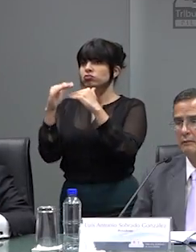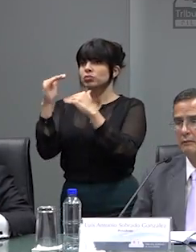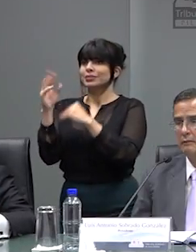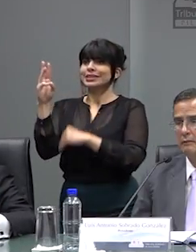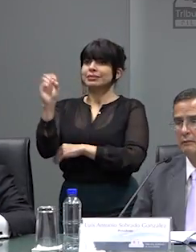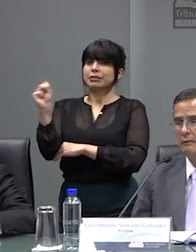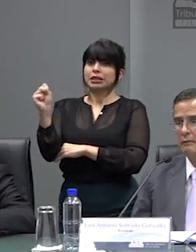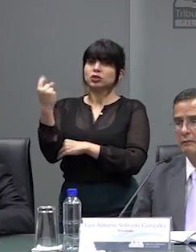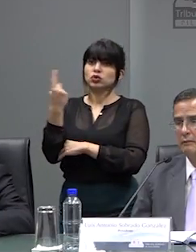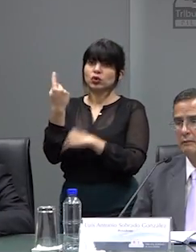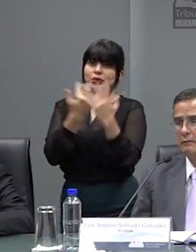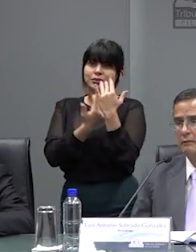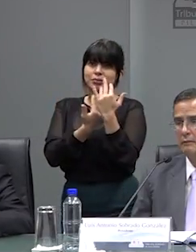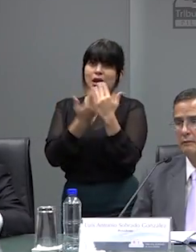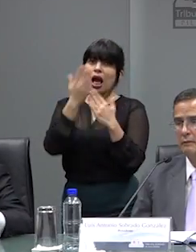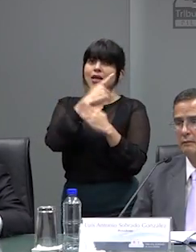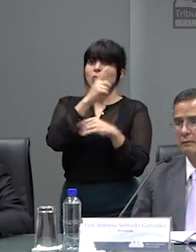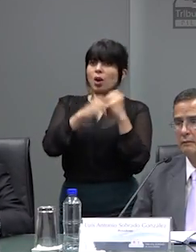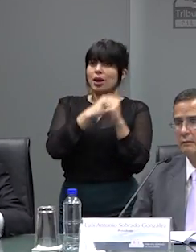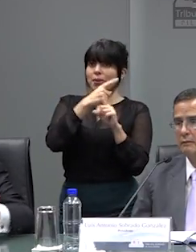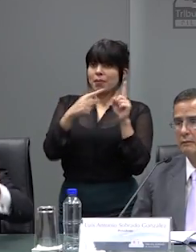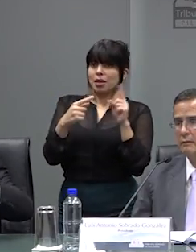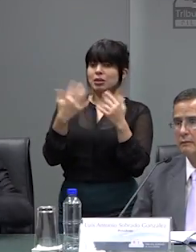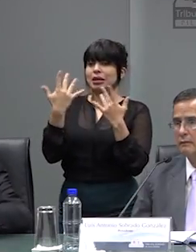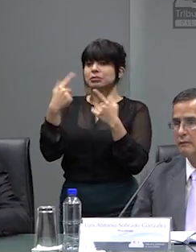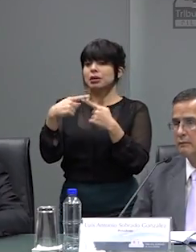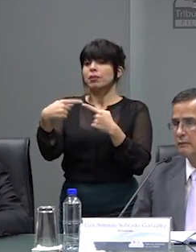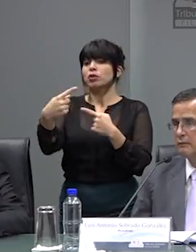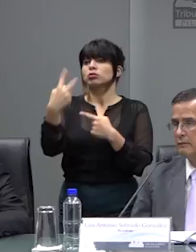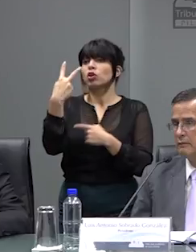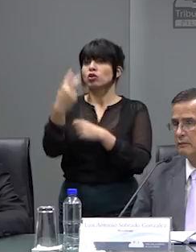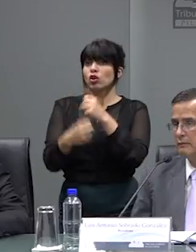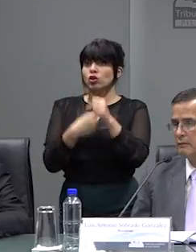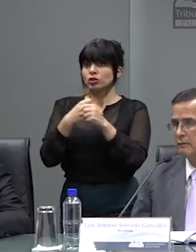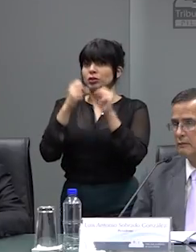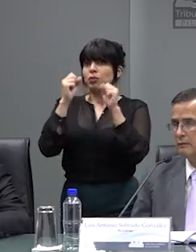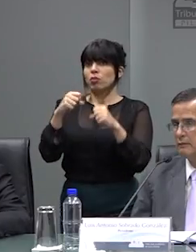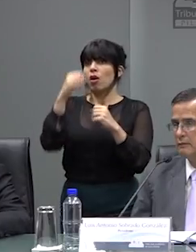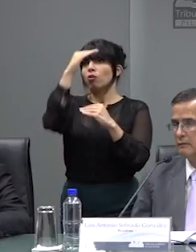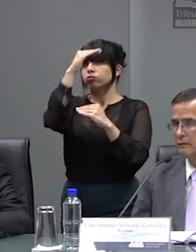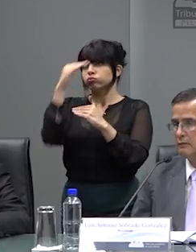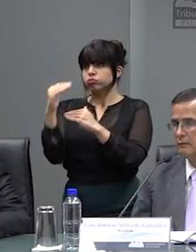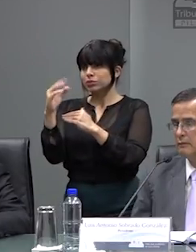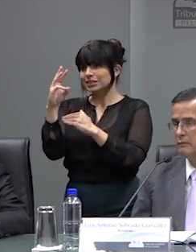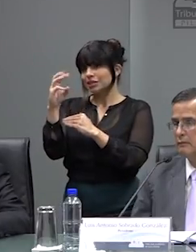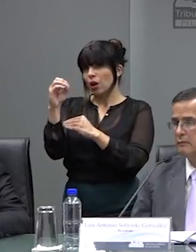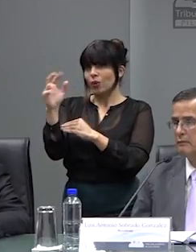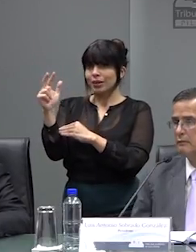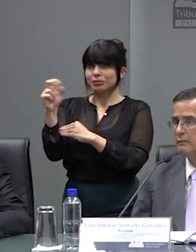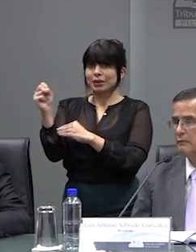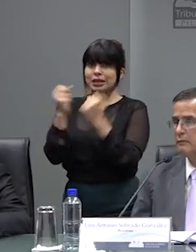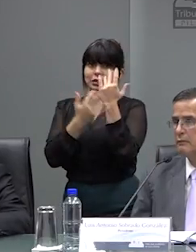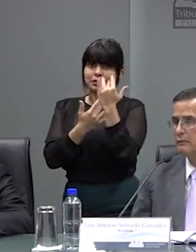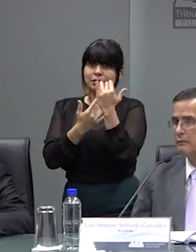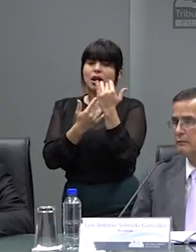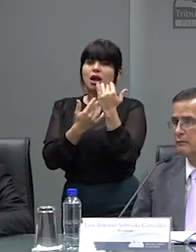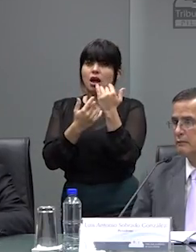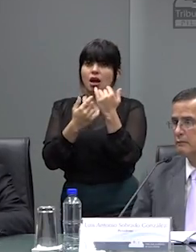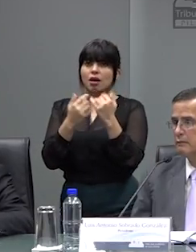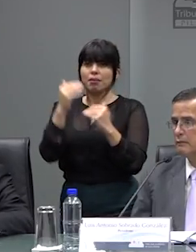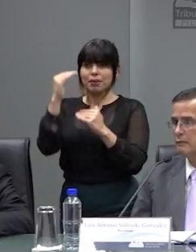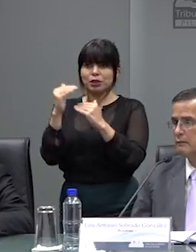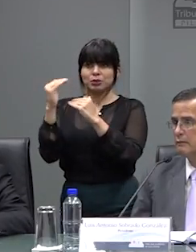meses y esperamos en cuestión de 2 años reducir todo ello por lo menos a 6 o a 3 meses en todas